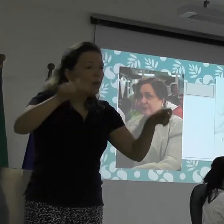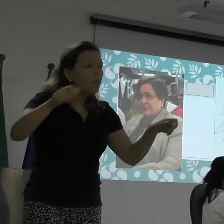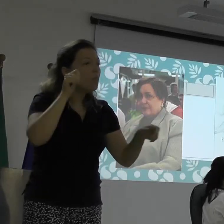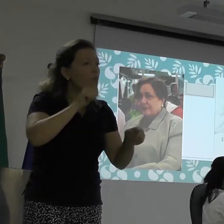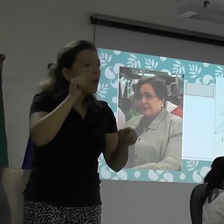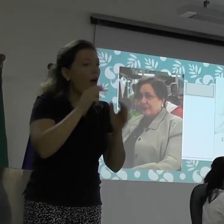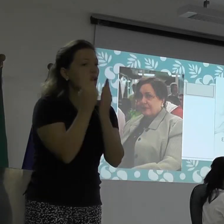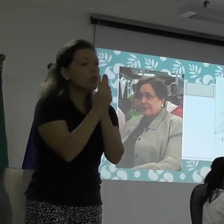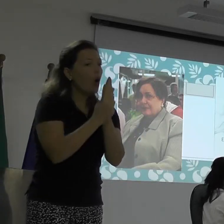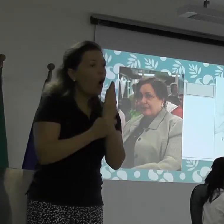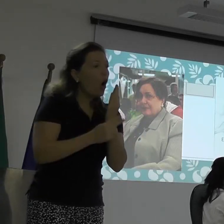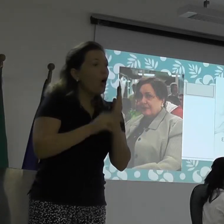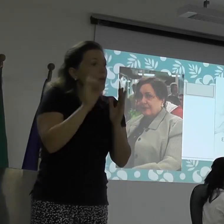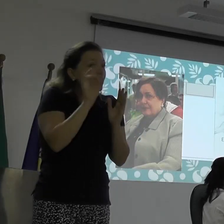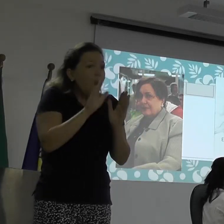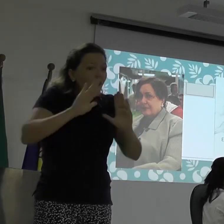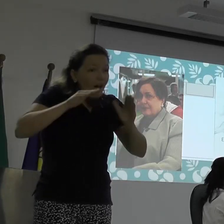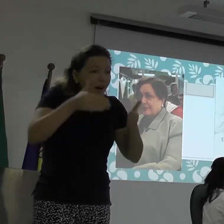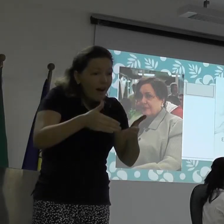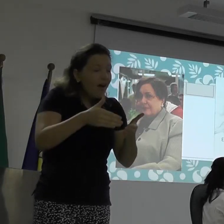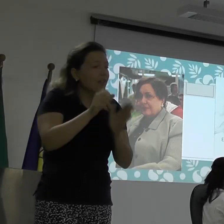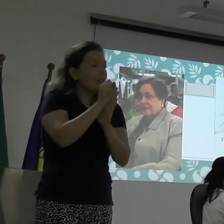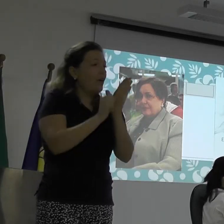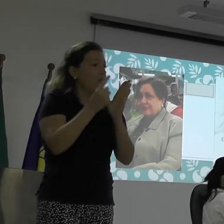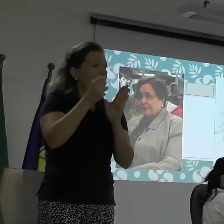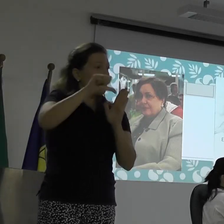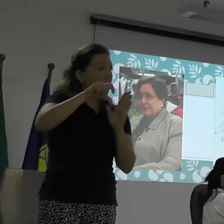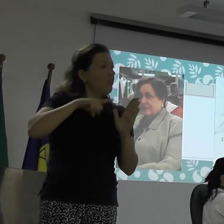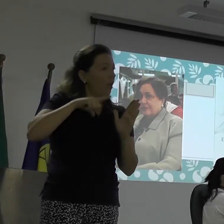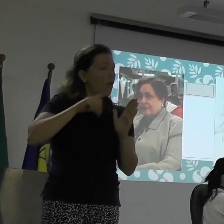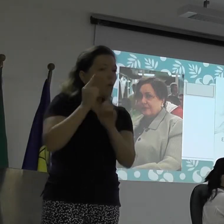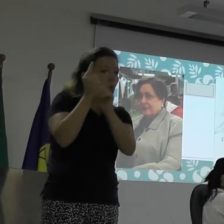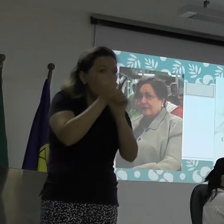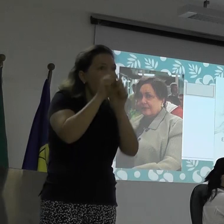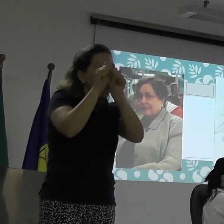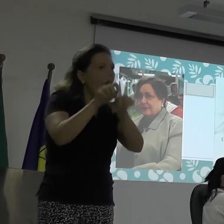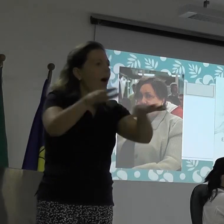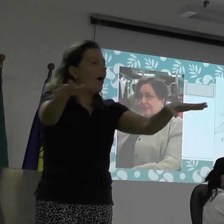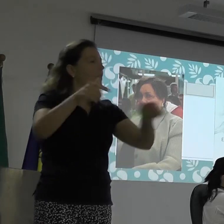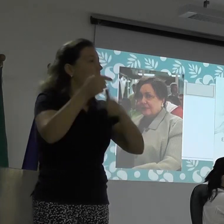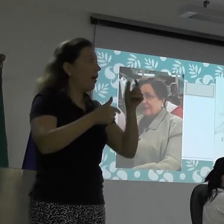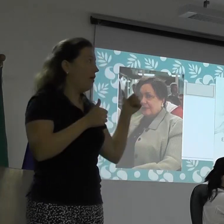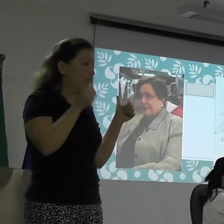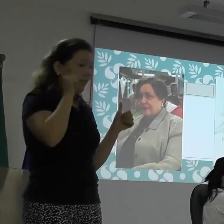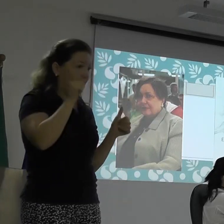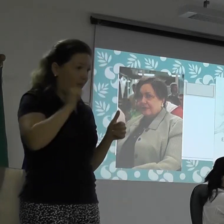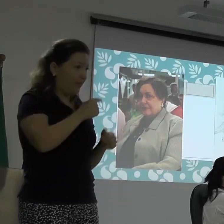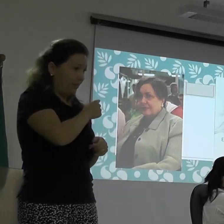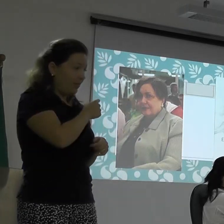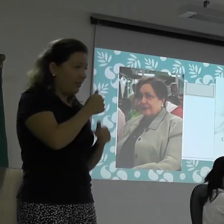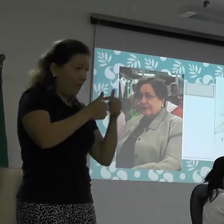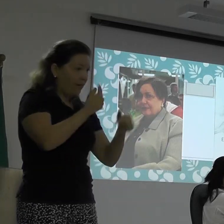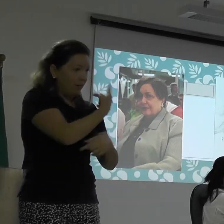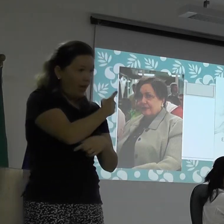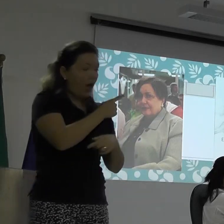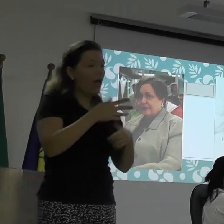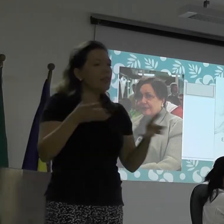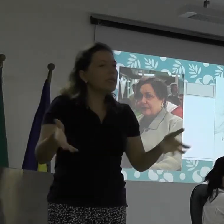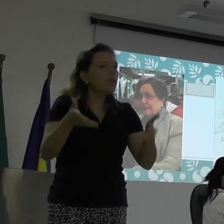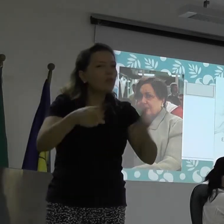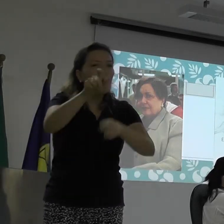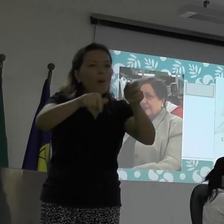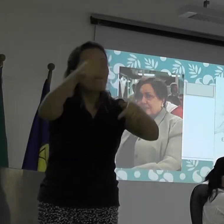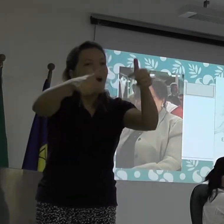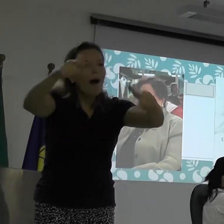poetas somente no século XIX. O trabalho da pesquisadora incentivou outros estudiosos na mesma linha